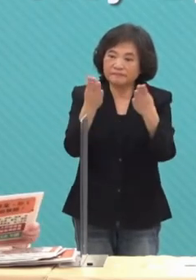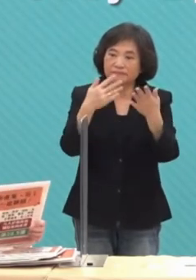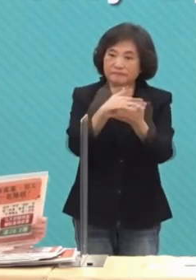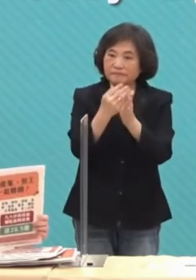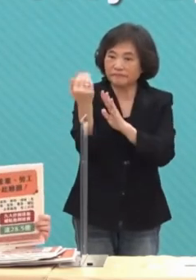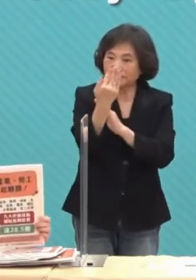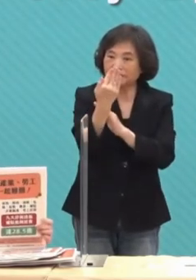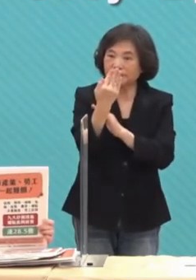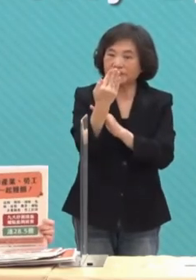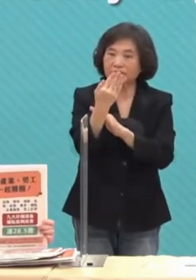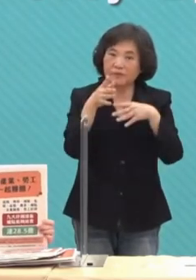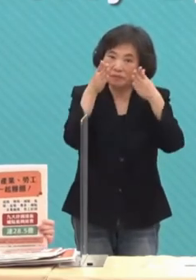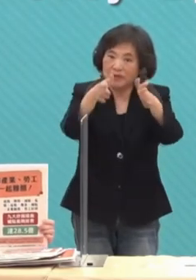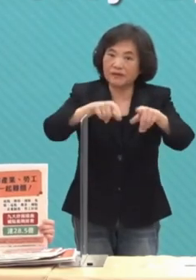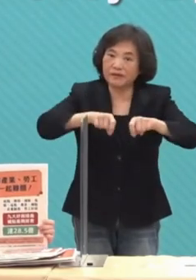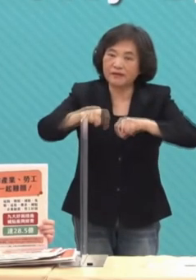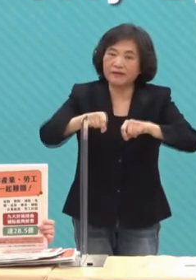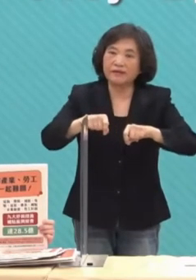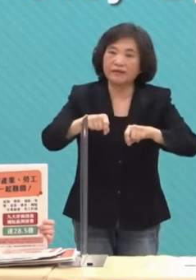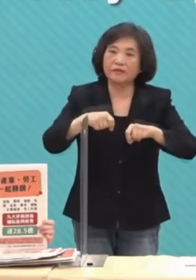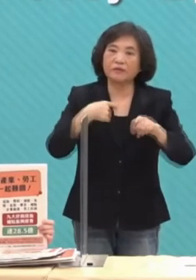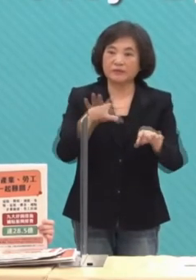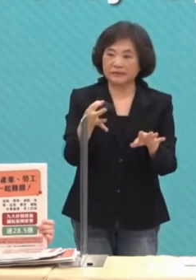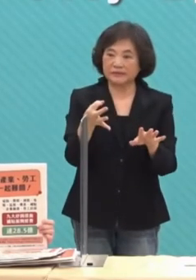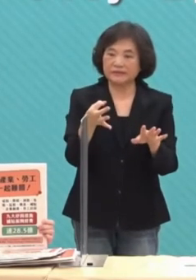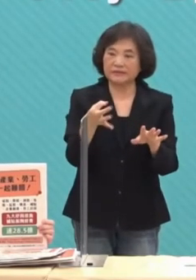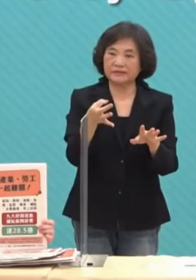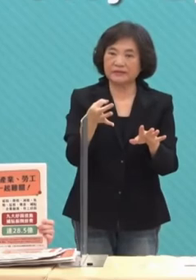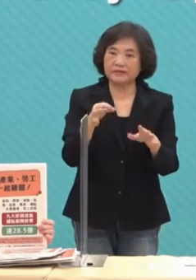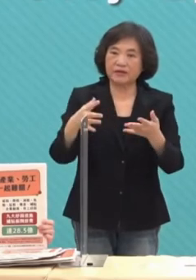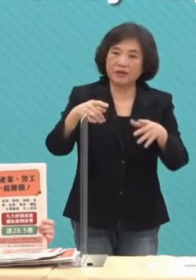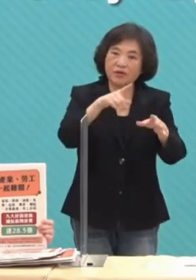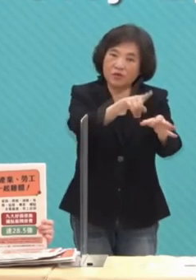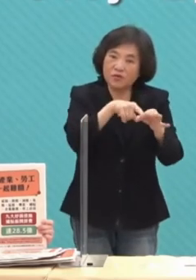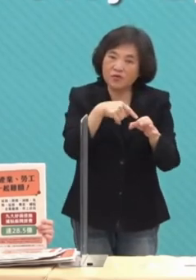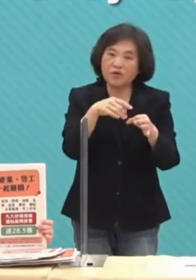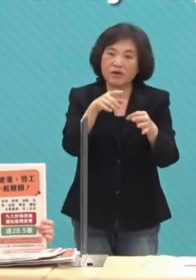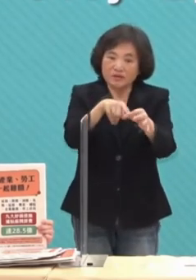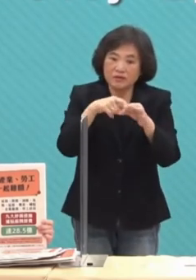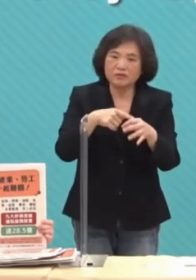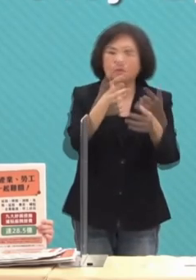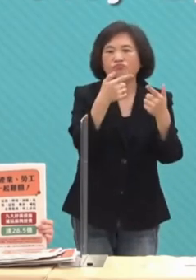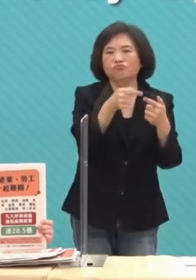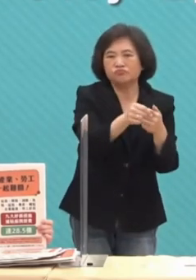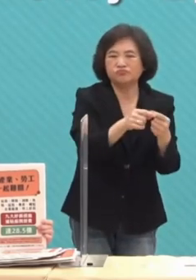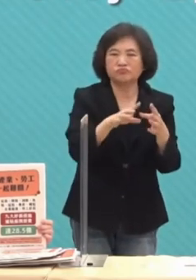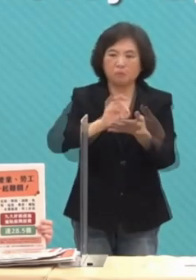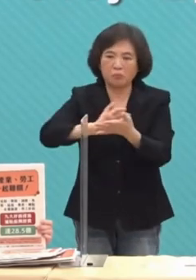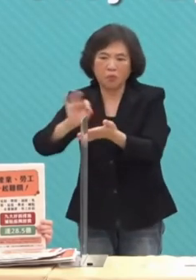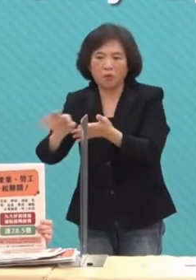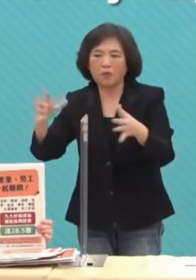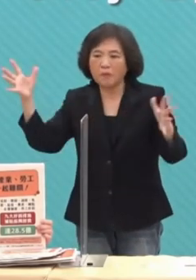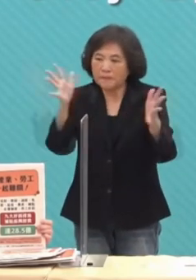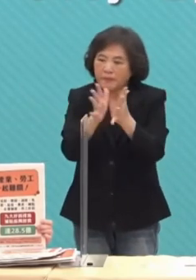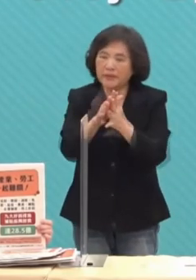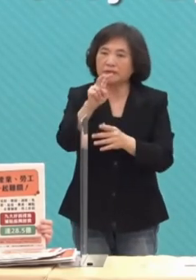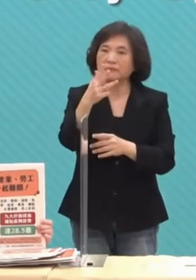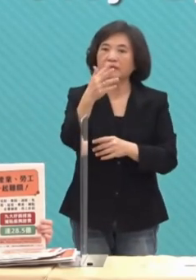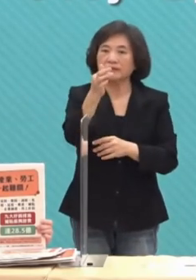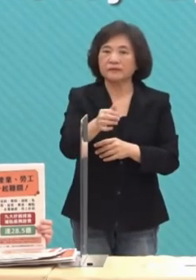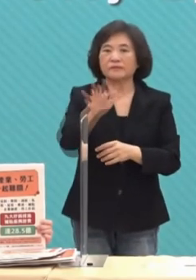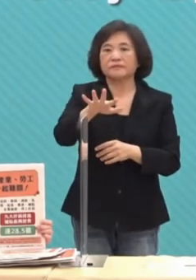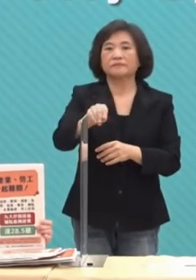的九大纾困的一个措施，那我们目前的经费包含收入的减少的部分，还有支出，总共合起来大概